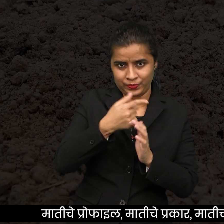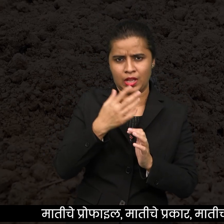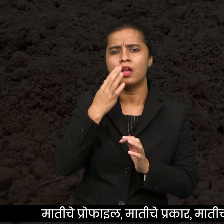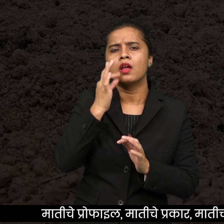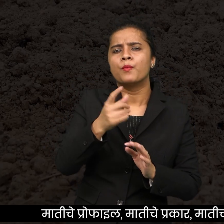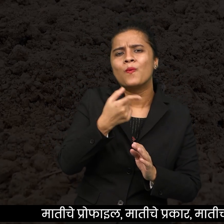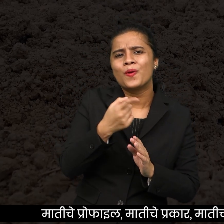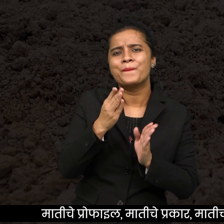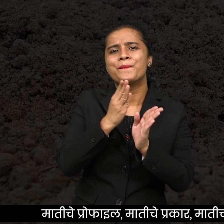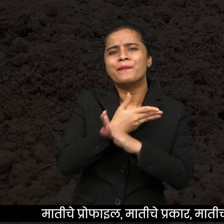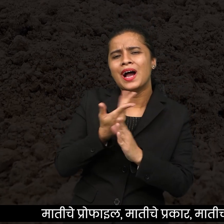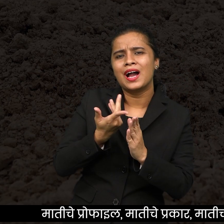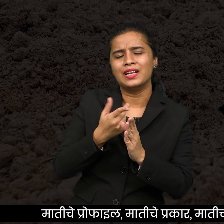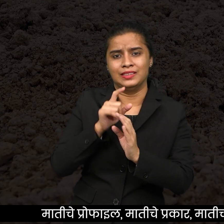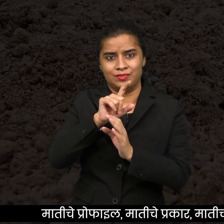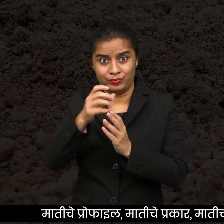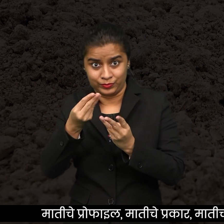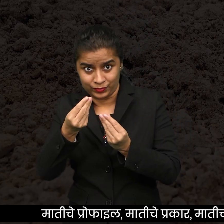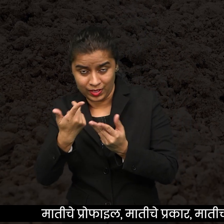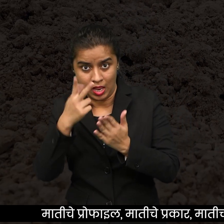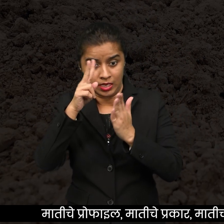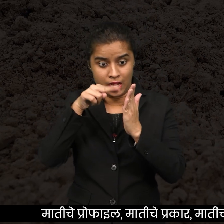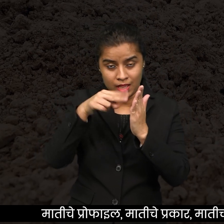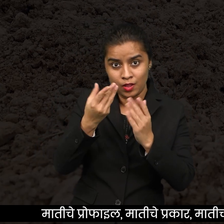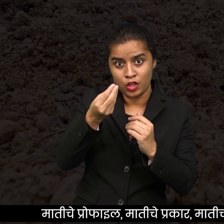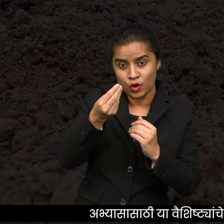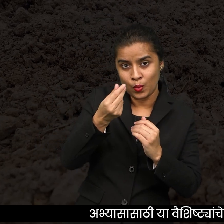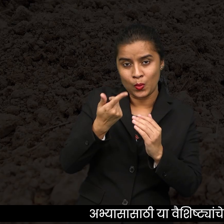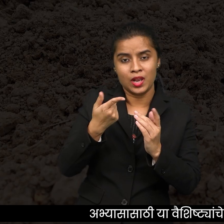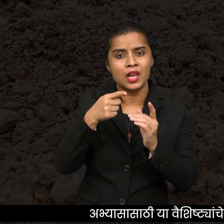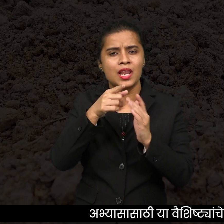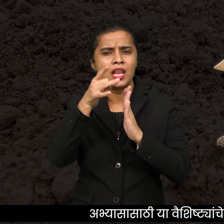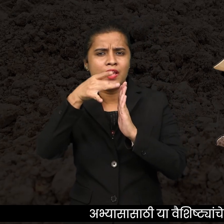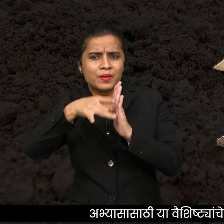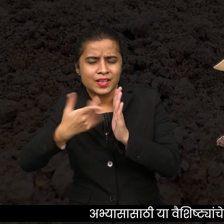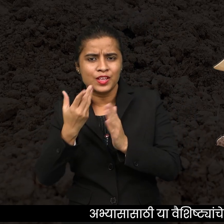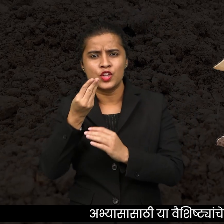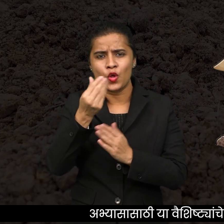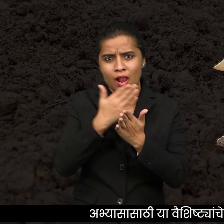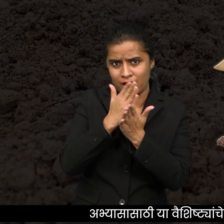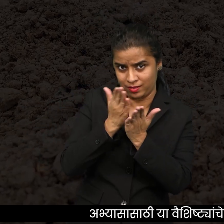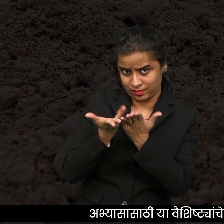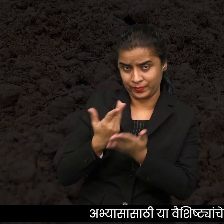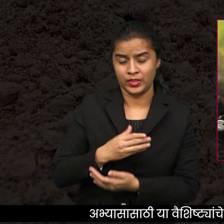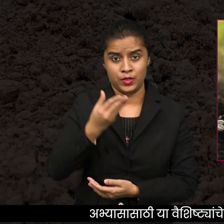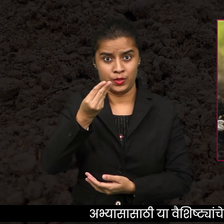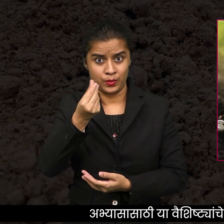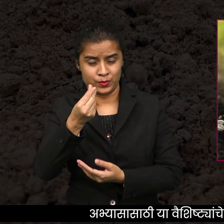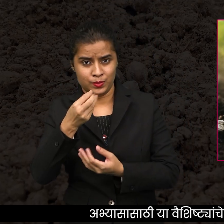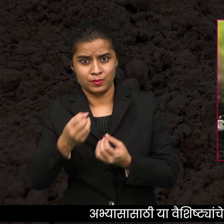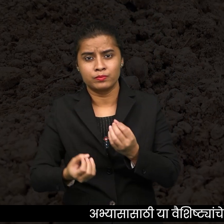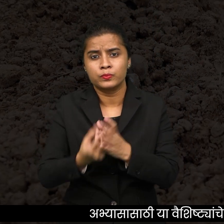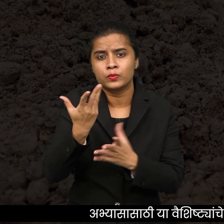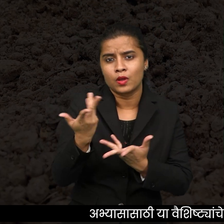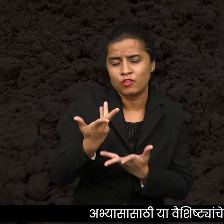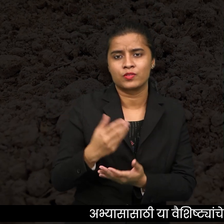essential मातीचे prerequisite उत्पादकता to the आणि study मृदू of soil व्यवस्थापनाच्या profiles, soil अभ्यासासाठी types, या soil वैशिष्ट्याचे productivity, आकलन